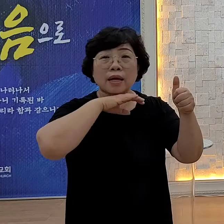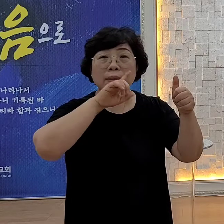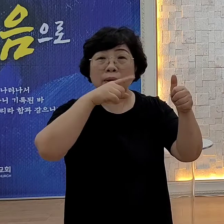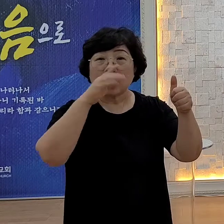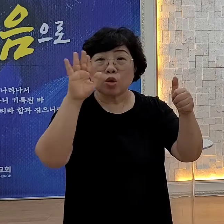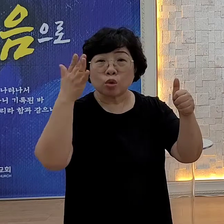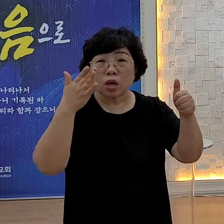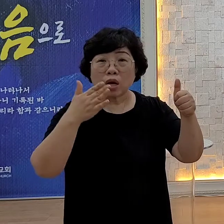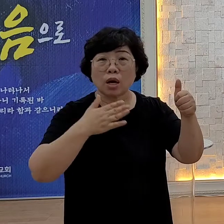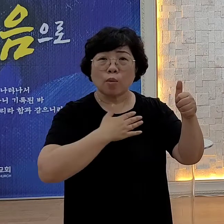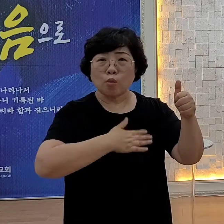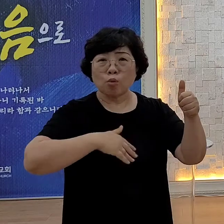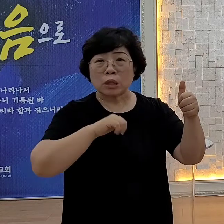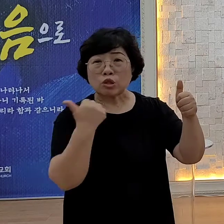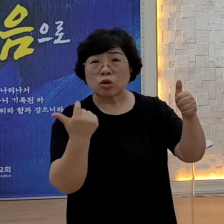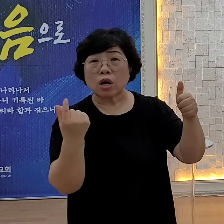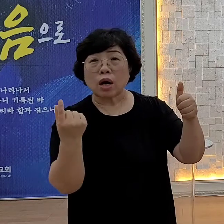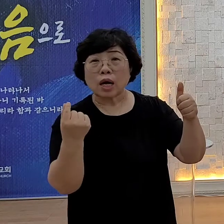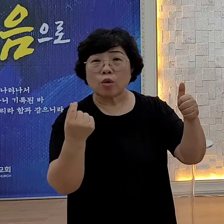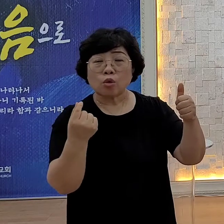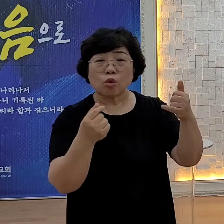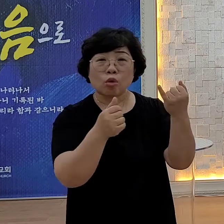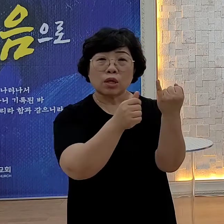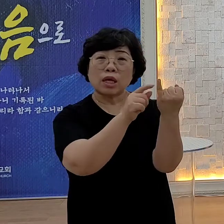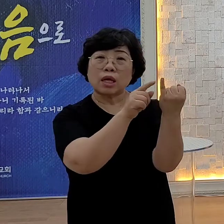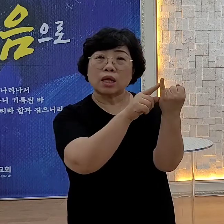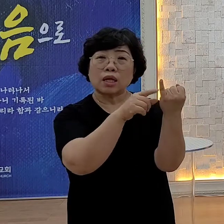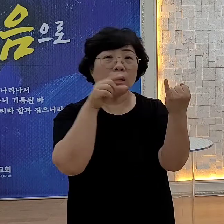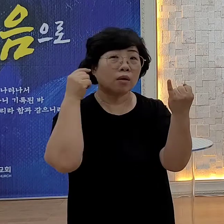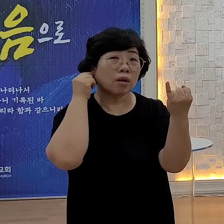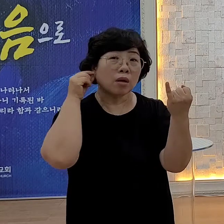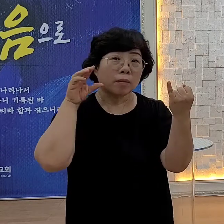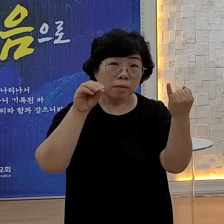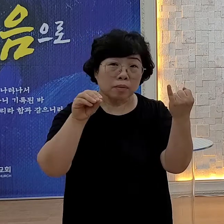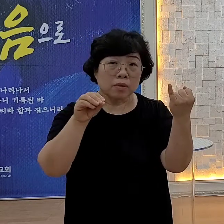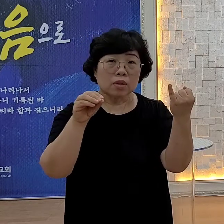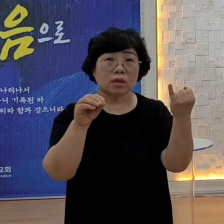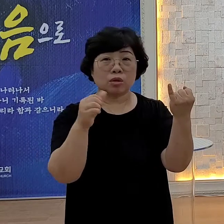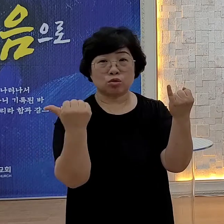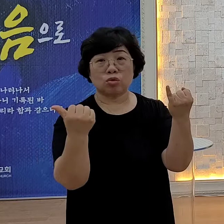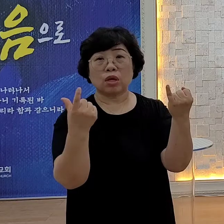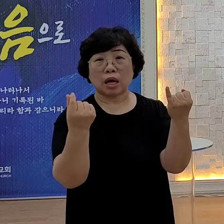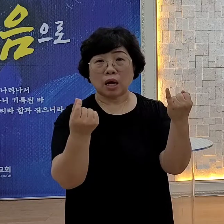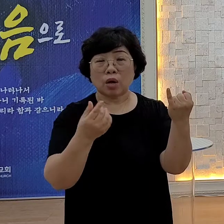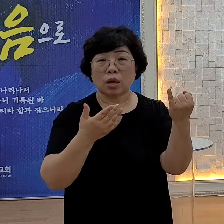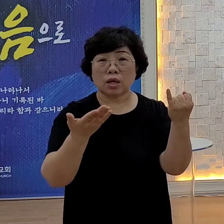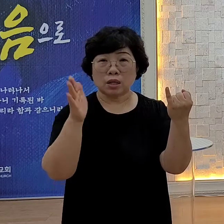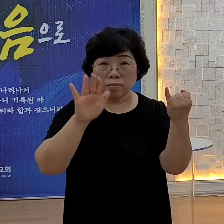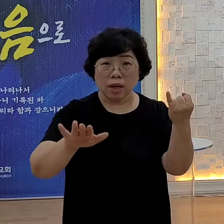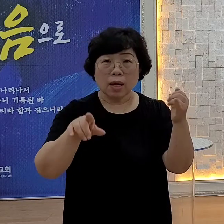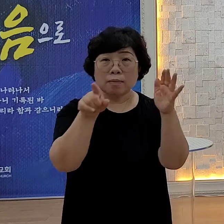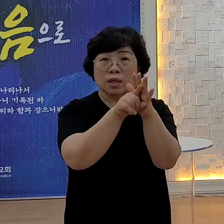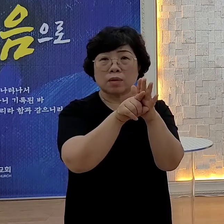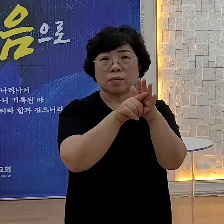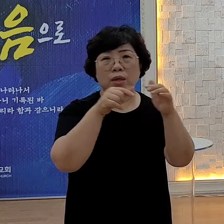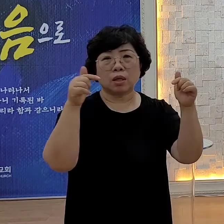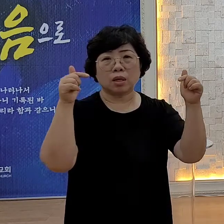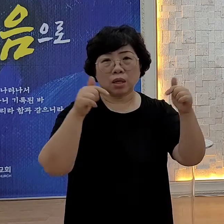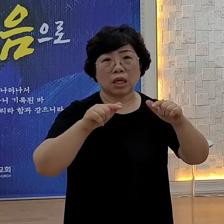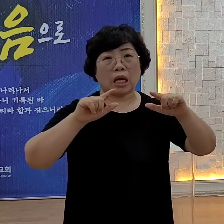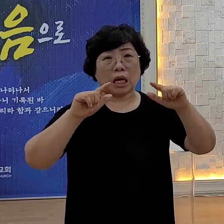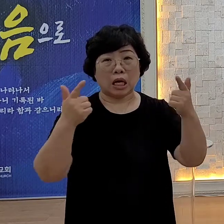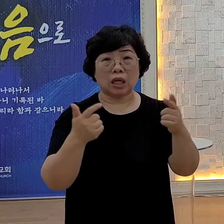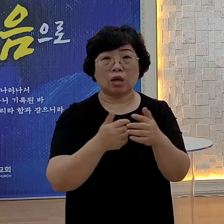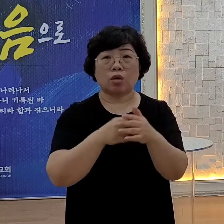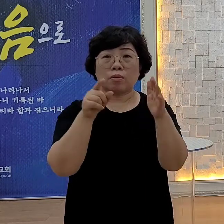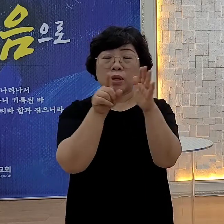되어 자기 몸이 죽은 것 같고 사라의 태가 죽은 것 같음을 알고도 믿음이 약해지지